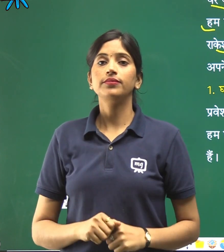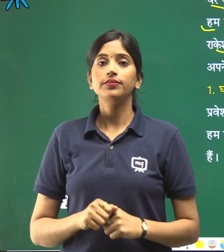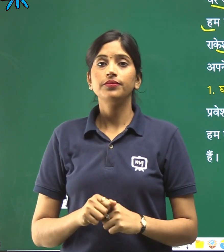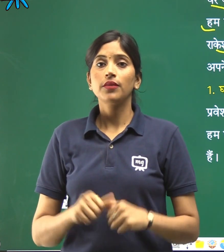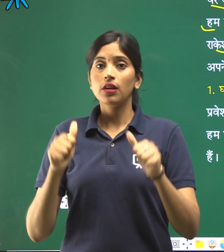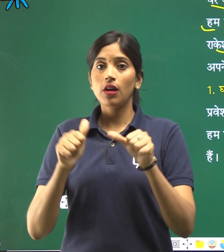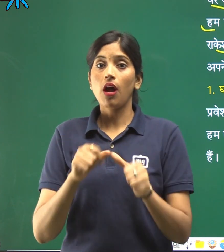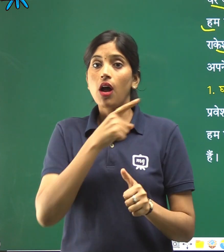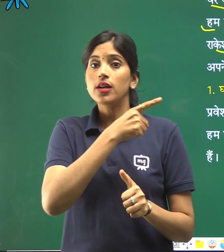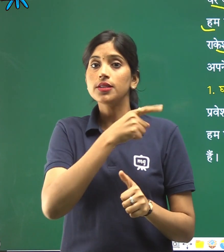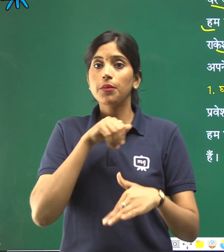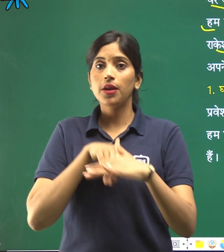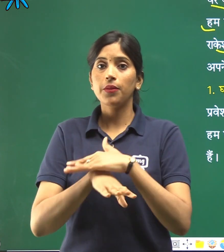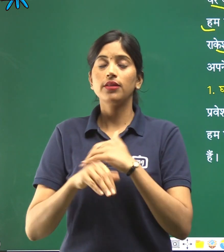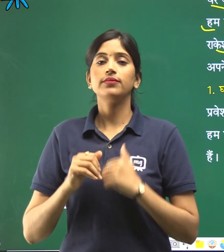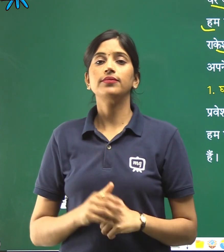अजमेर में